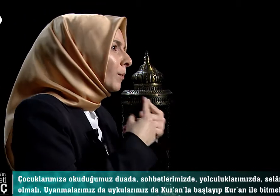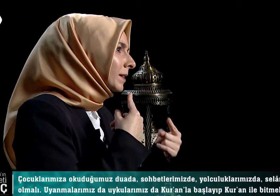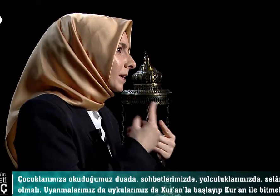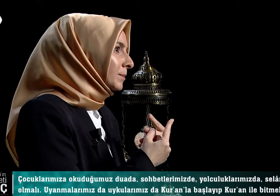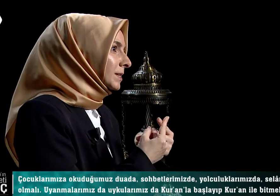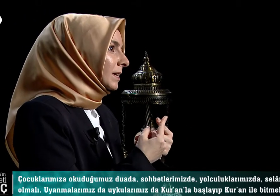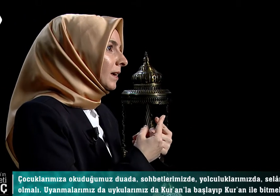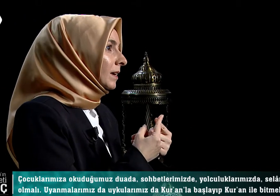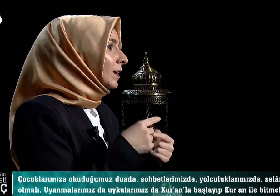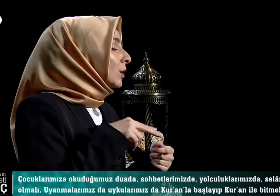sohbetlerimizde,